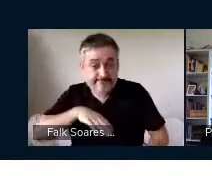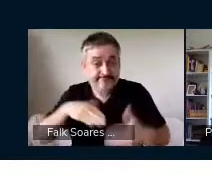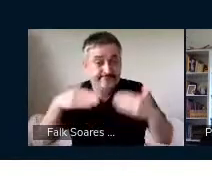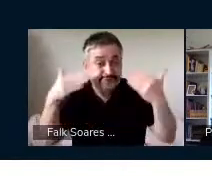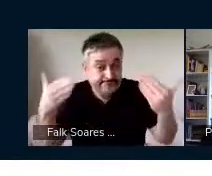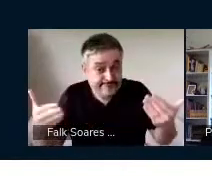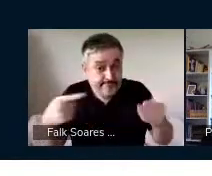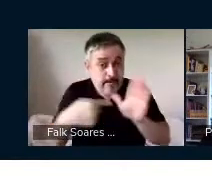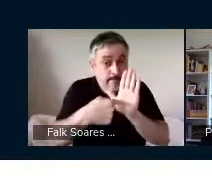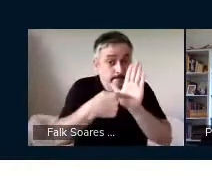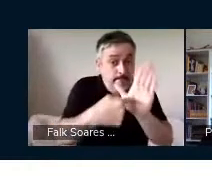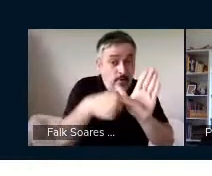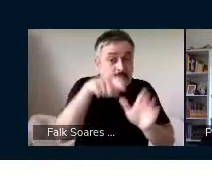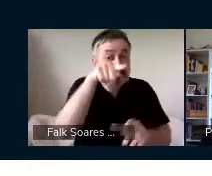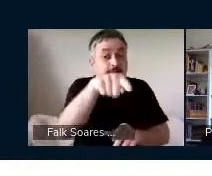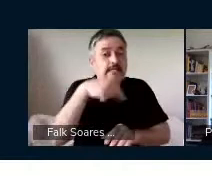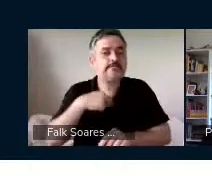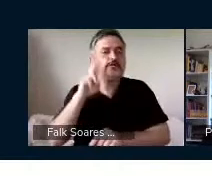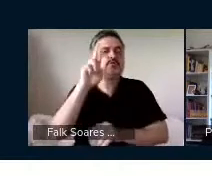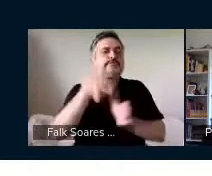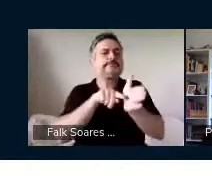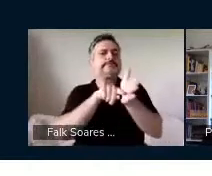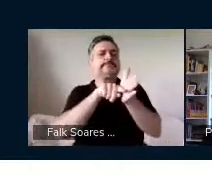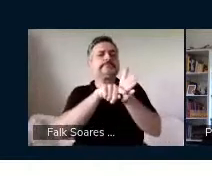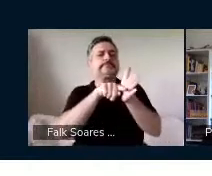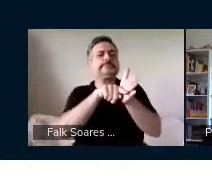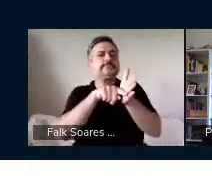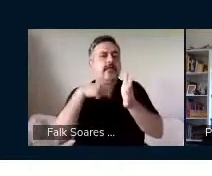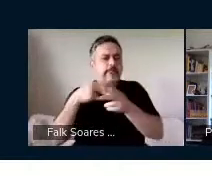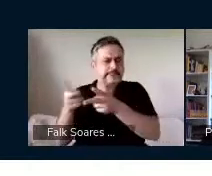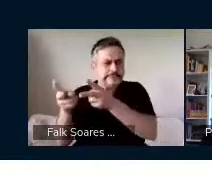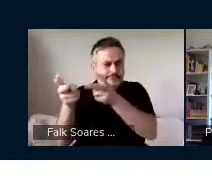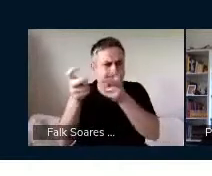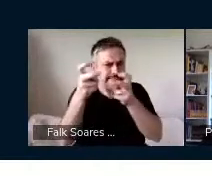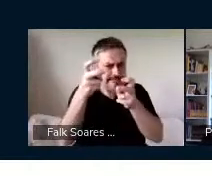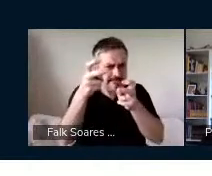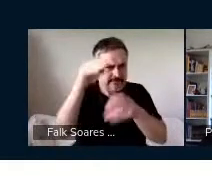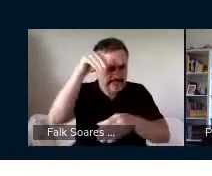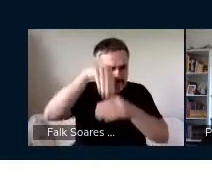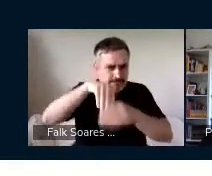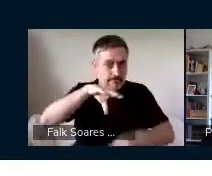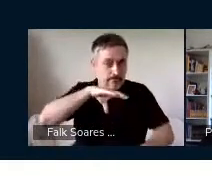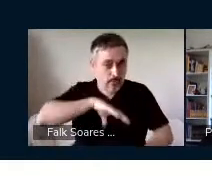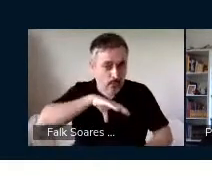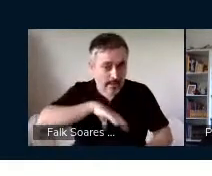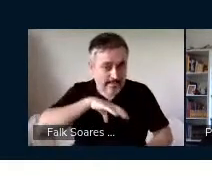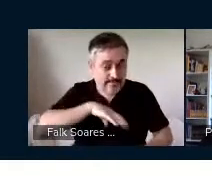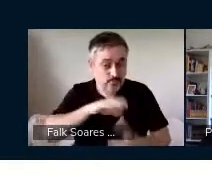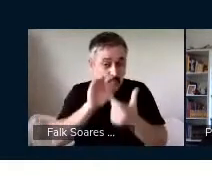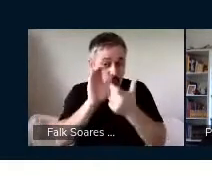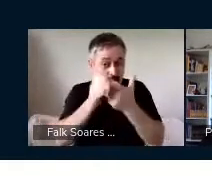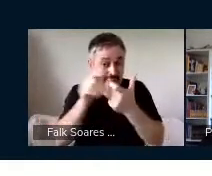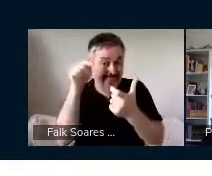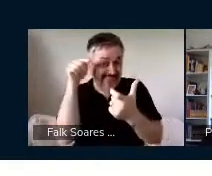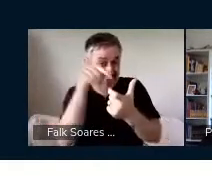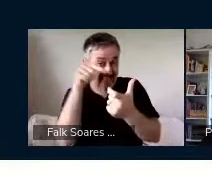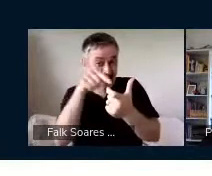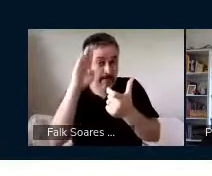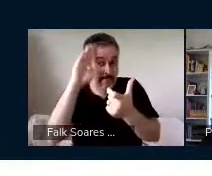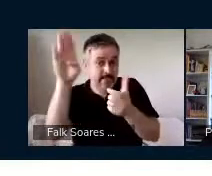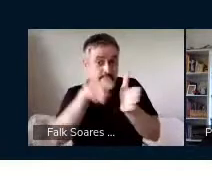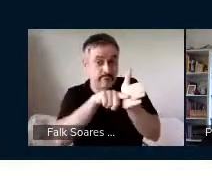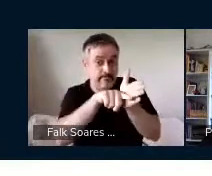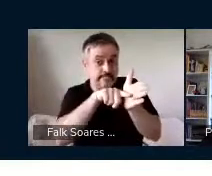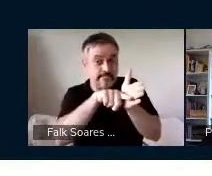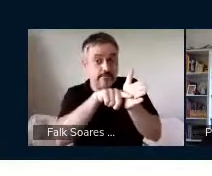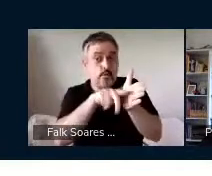pelos termos da língua portuguesa. Então, a partir do levantamento feito e dos resultados da pesquisa, foi possível